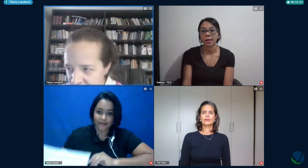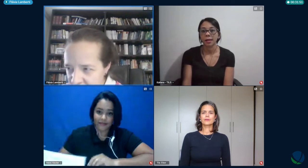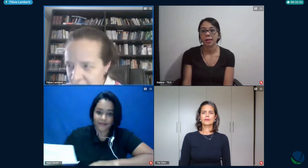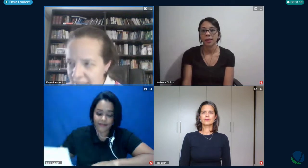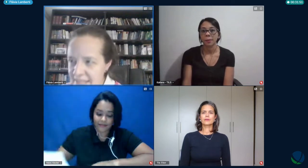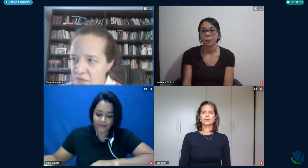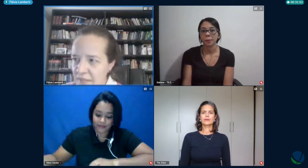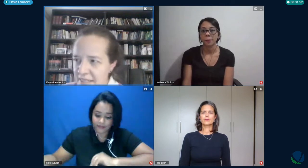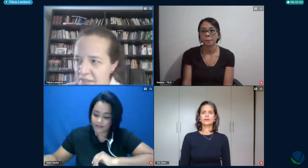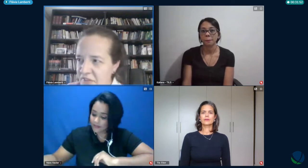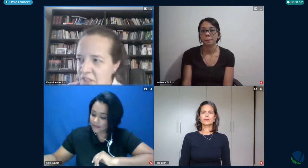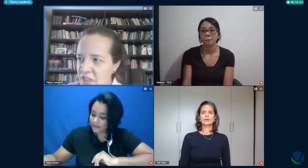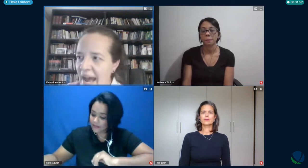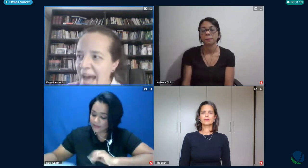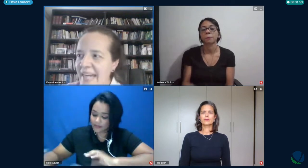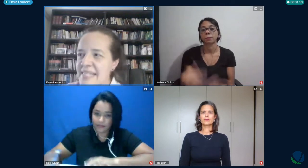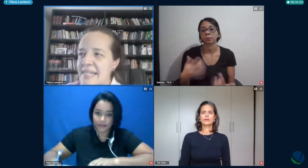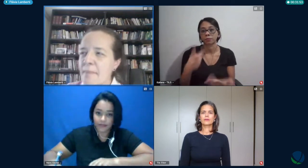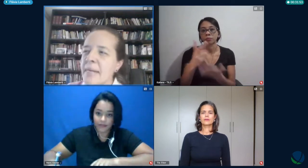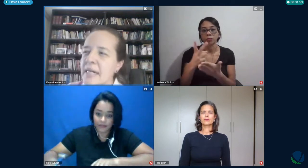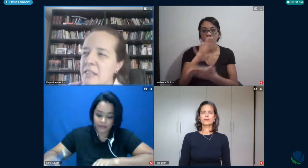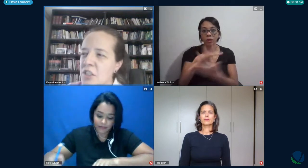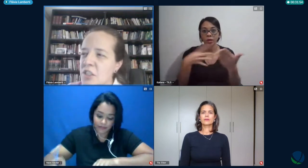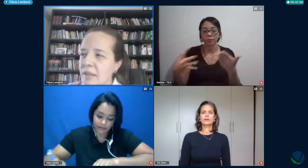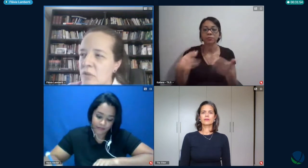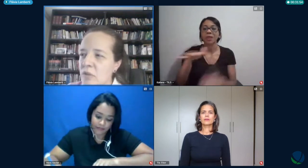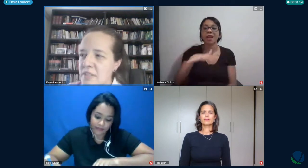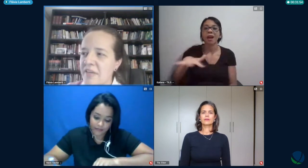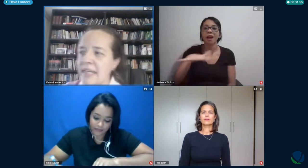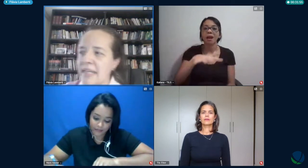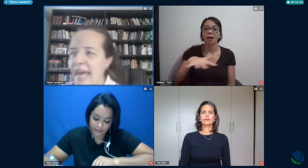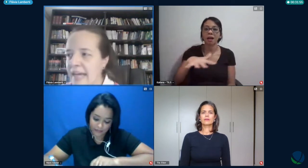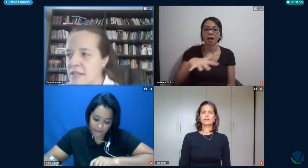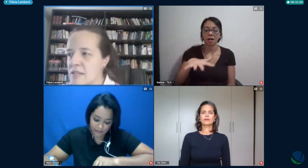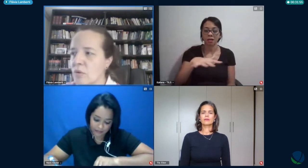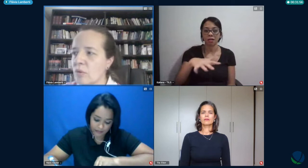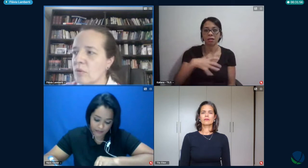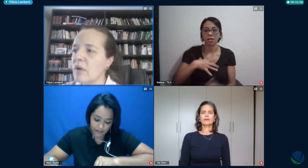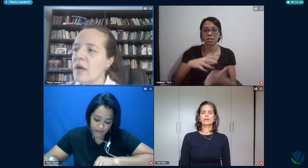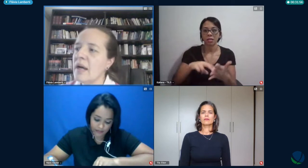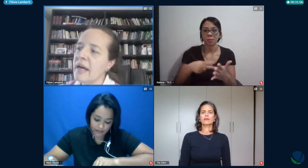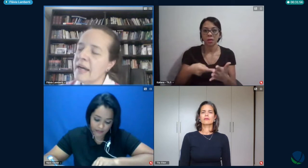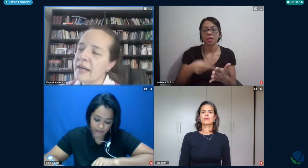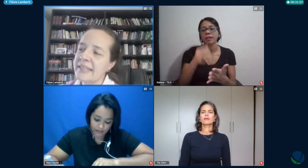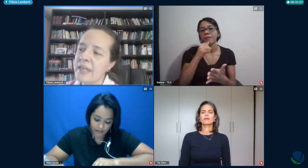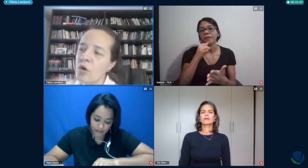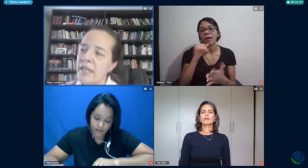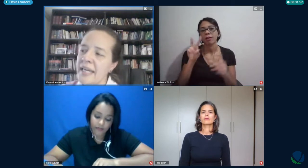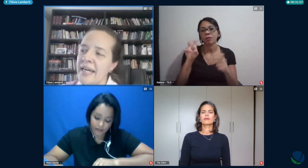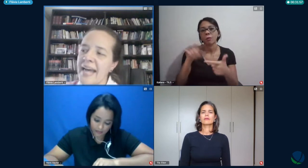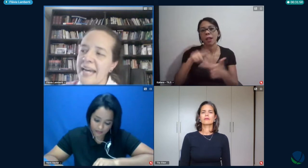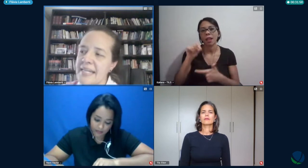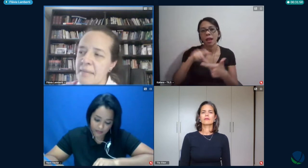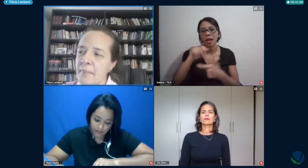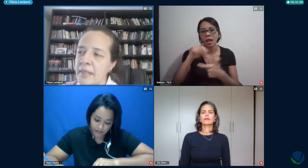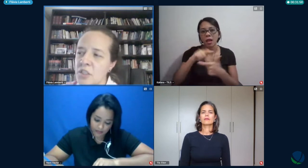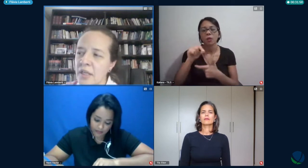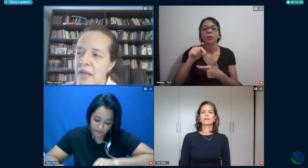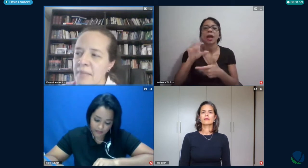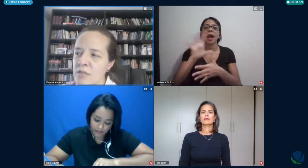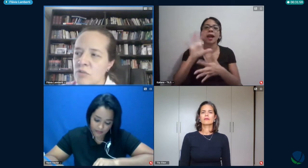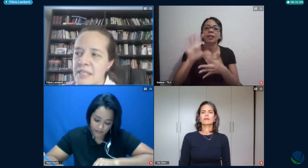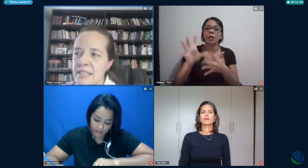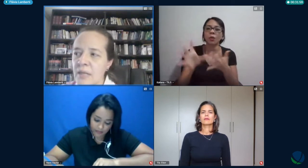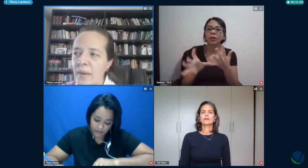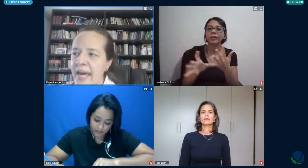Aí mesmo nessa ficha, área semântica, quando você fala em léxico, categoria e área